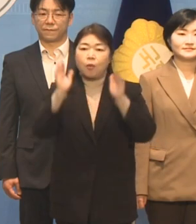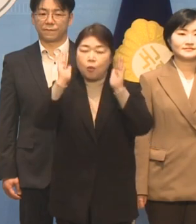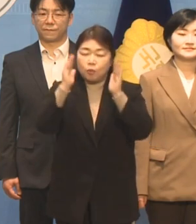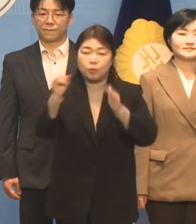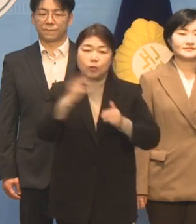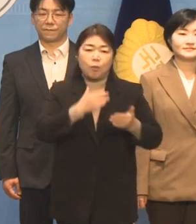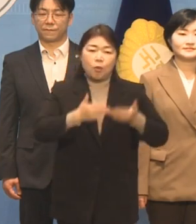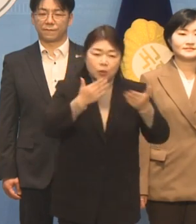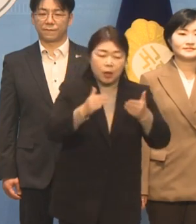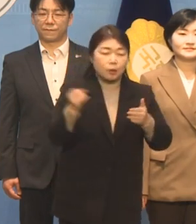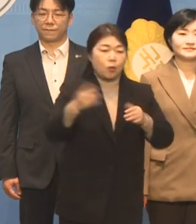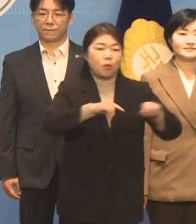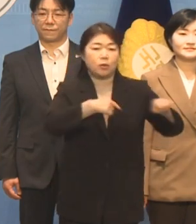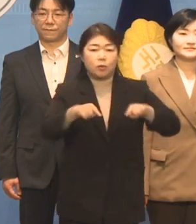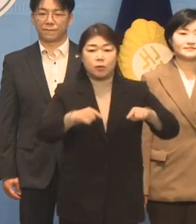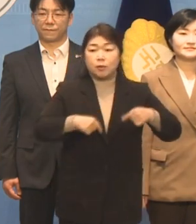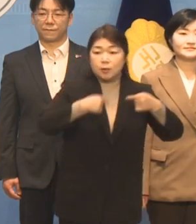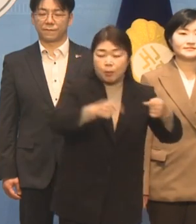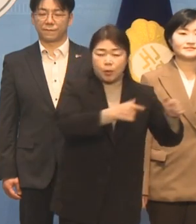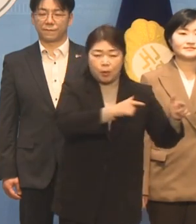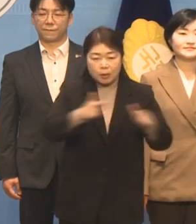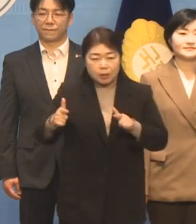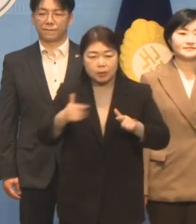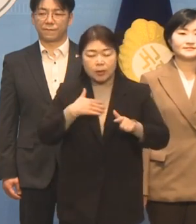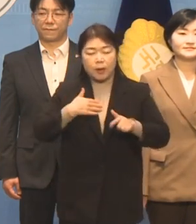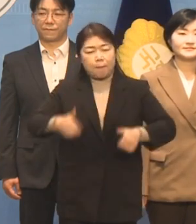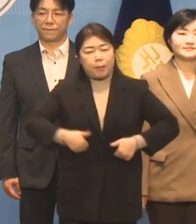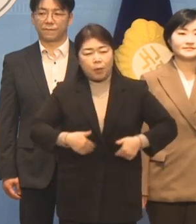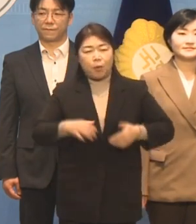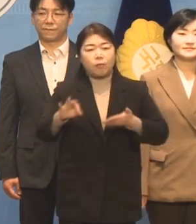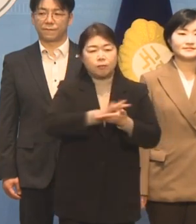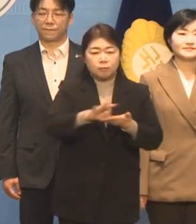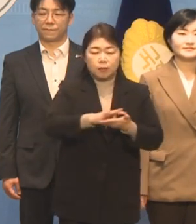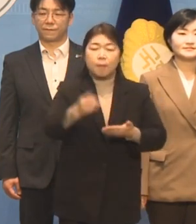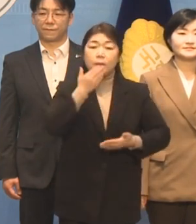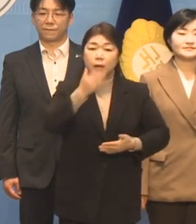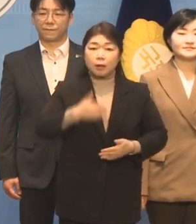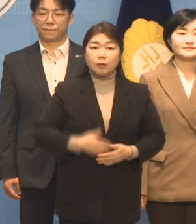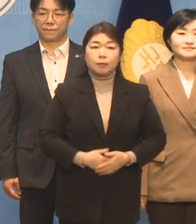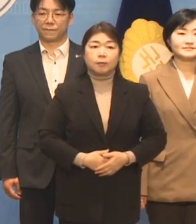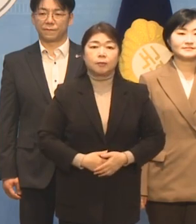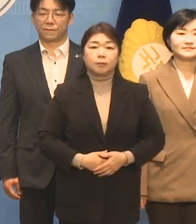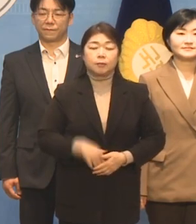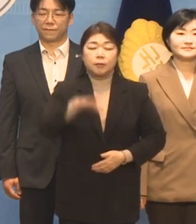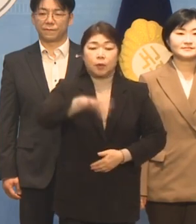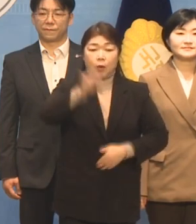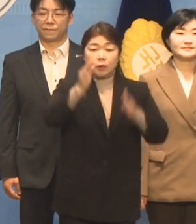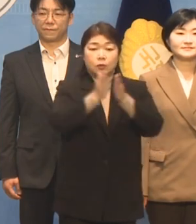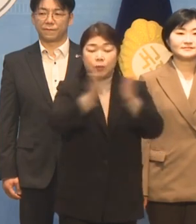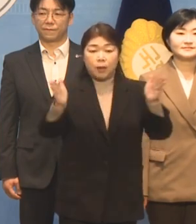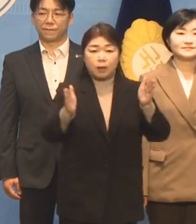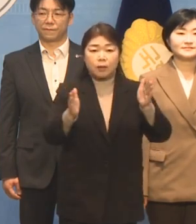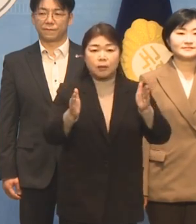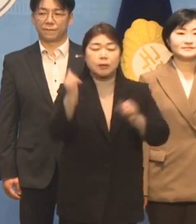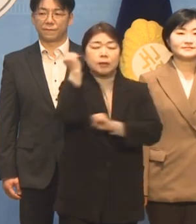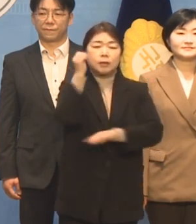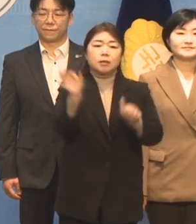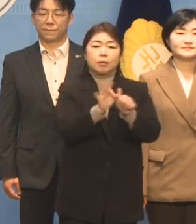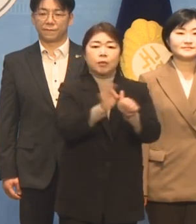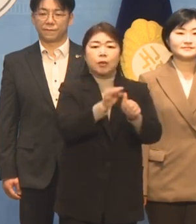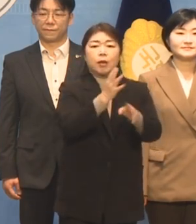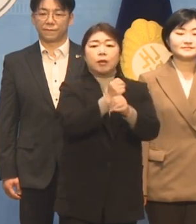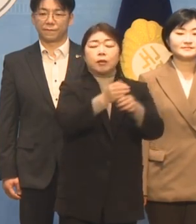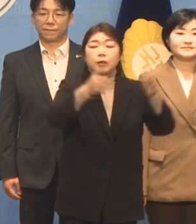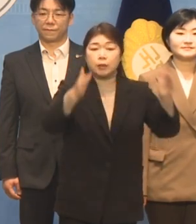다양한 각자의 미래 기획에 따라 사용할 수 있습니다. 첫 출발 기본소득의 금액과 수령